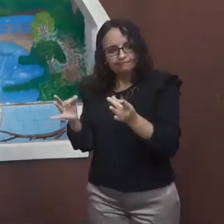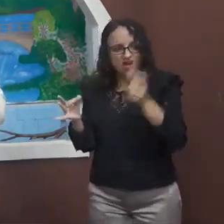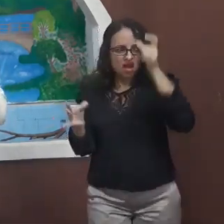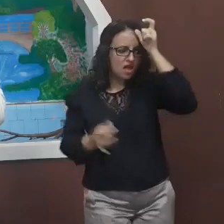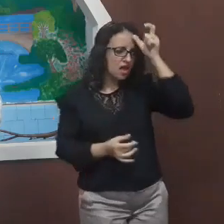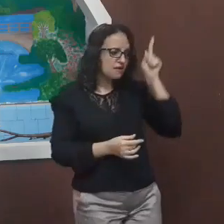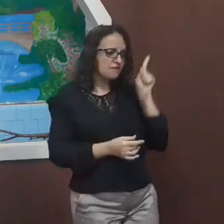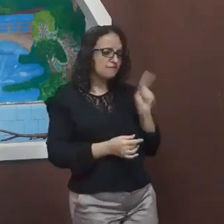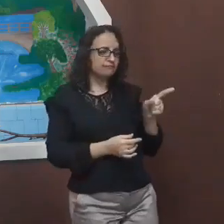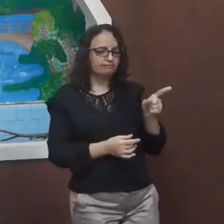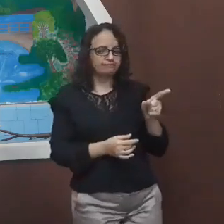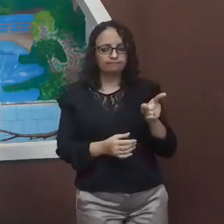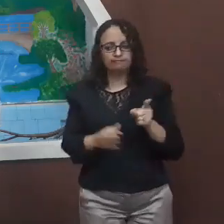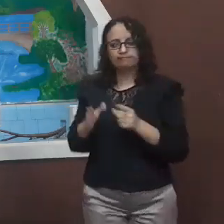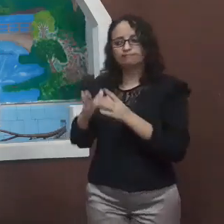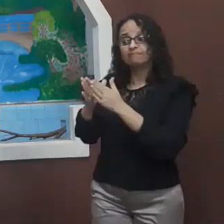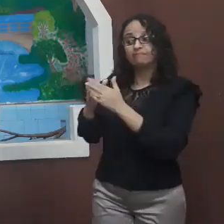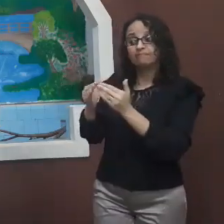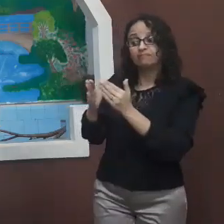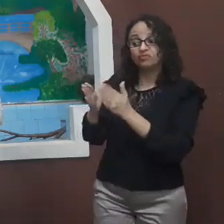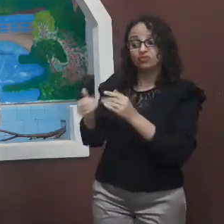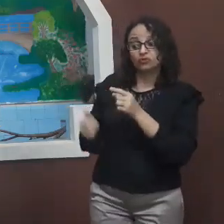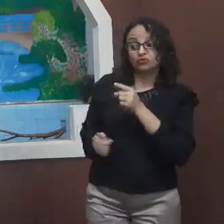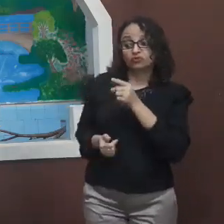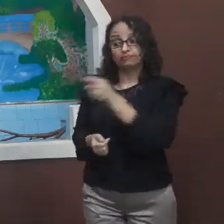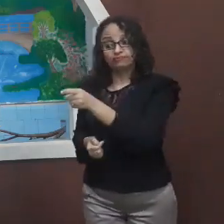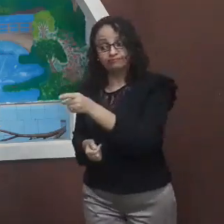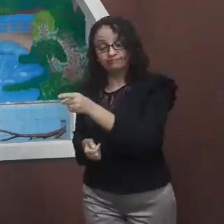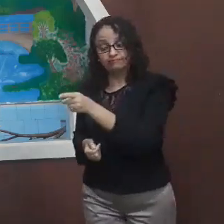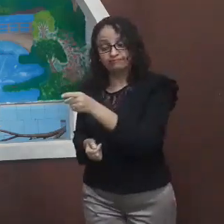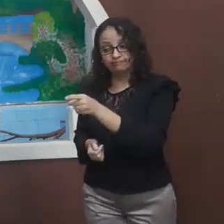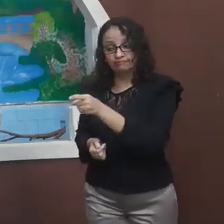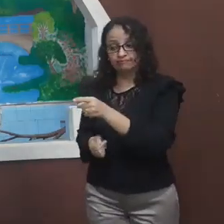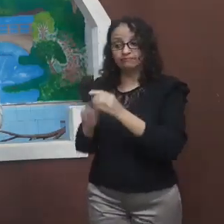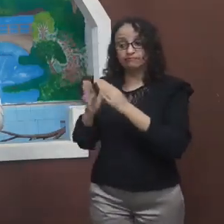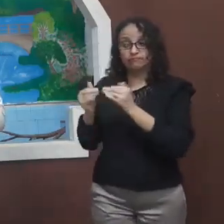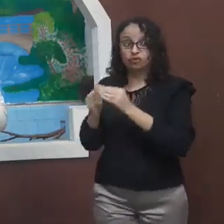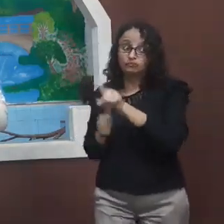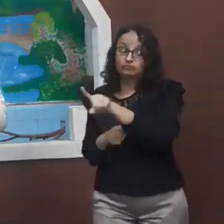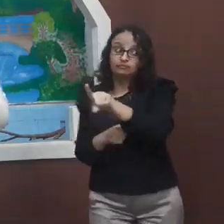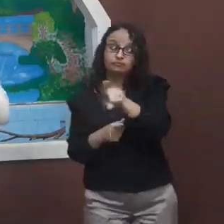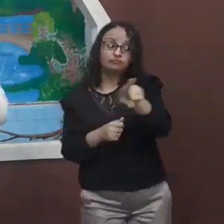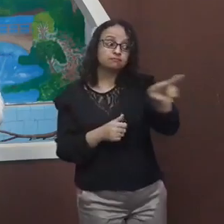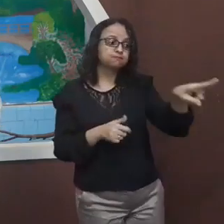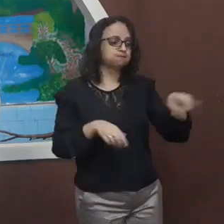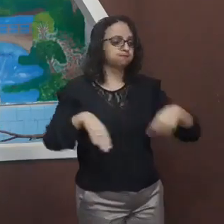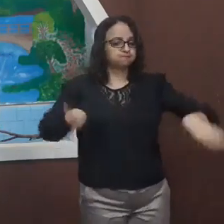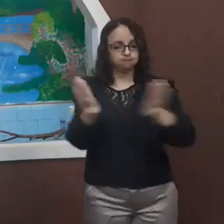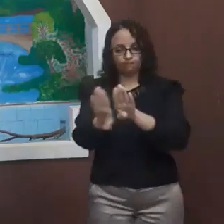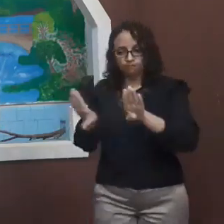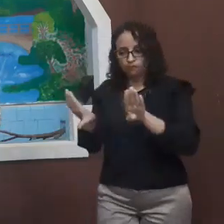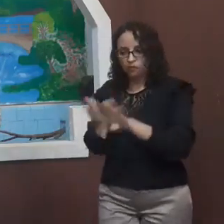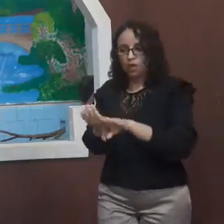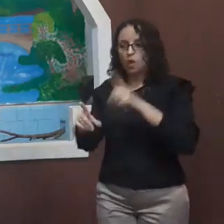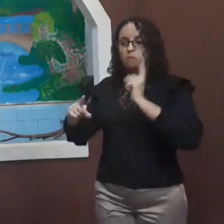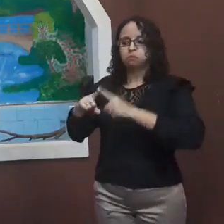Satanás pediu vocês e os outros para